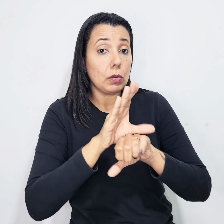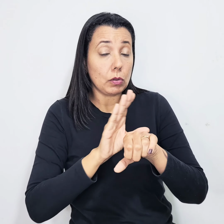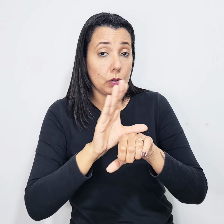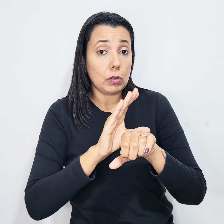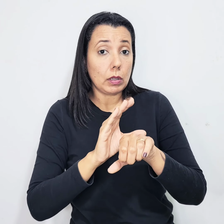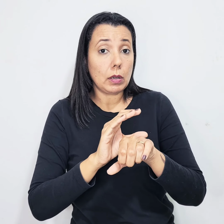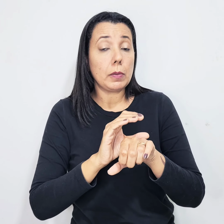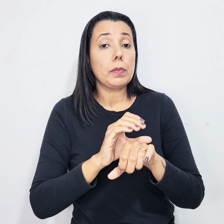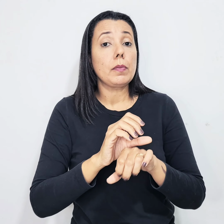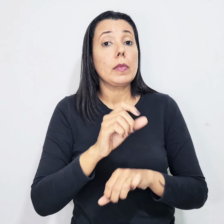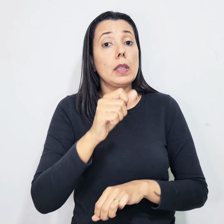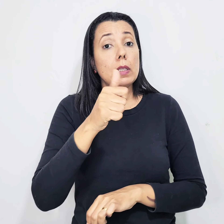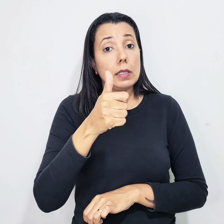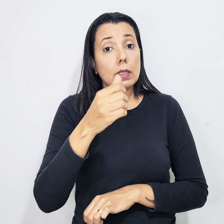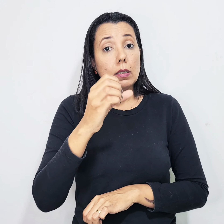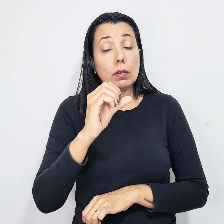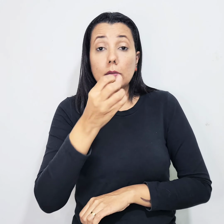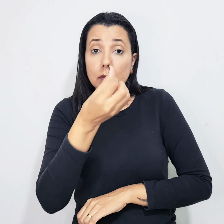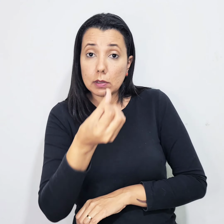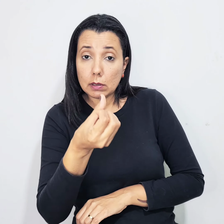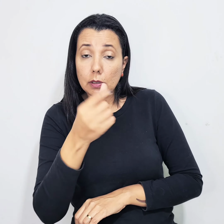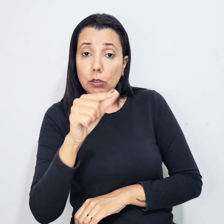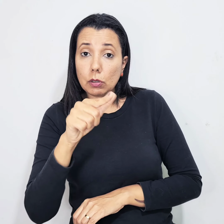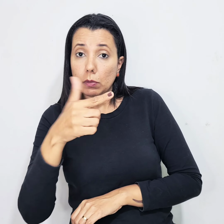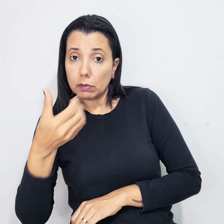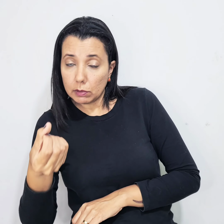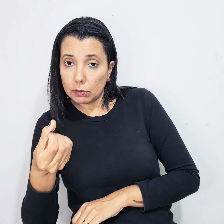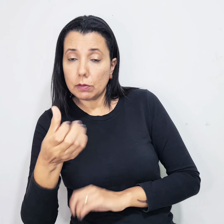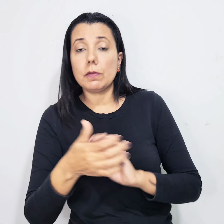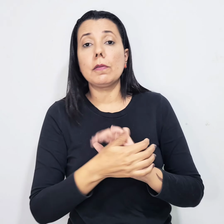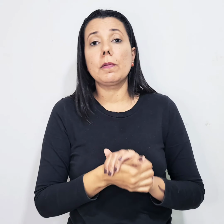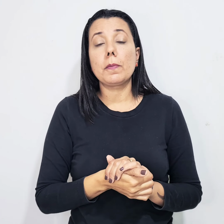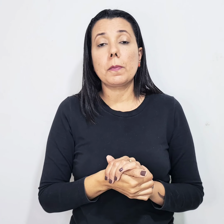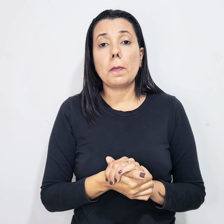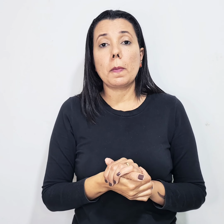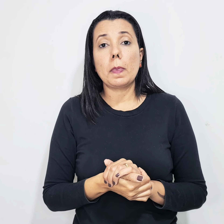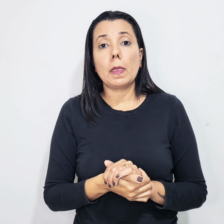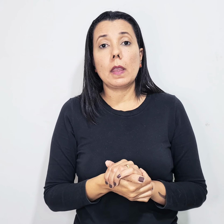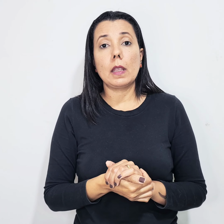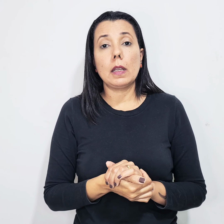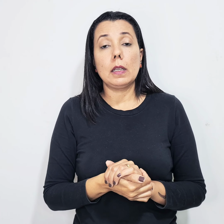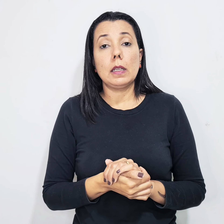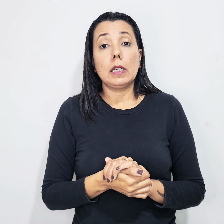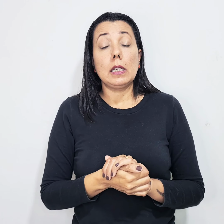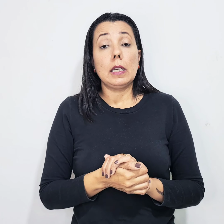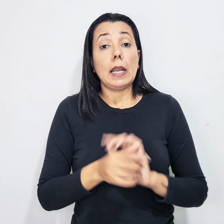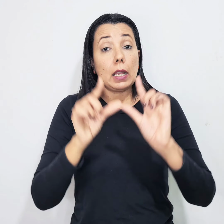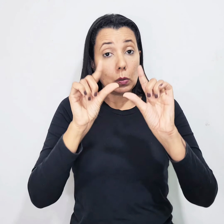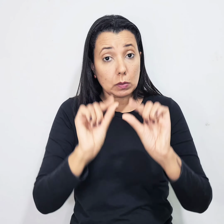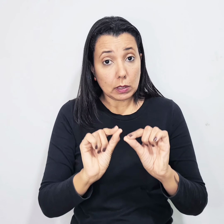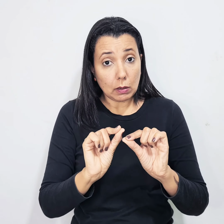Constitucional 106 de 2020, sem redução de repasses